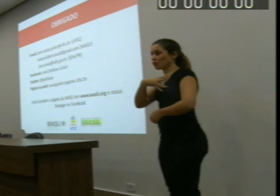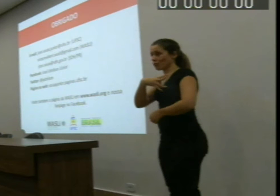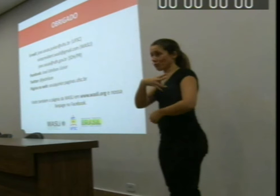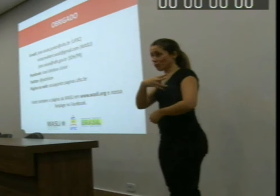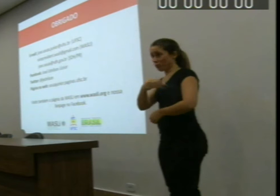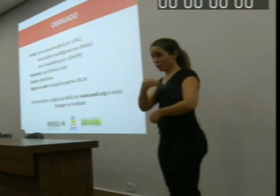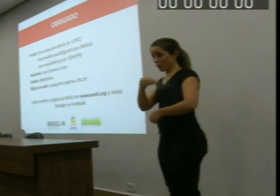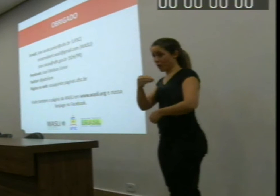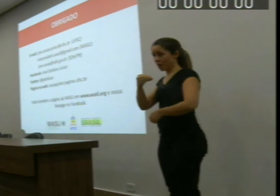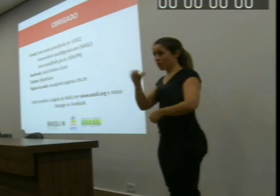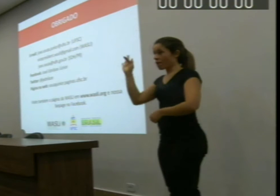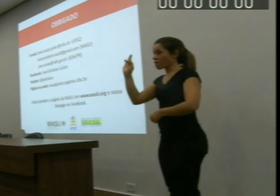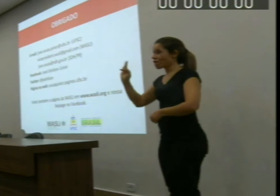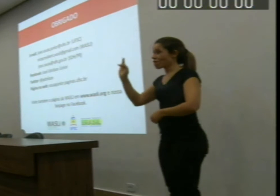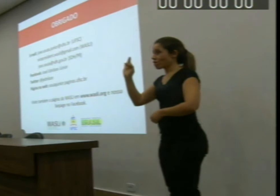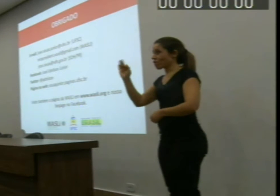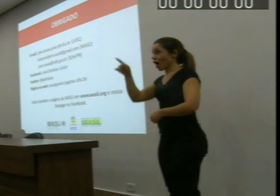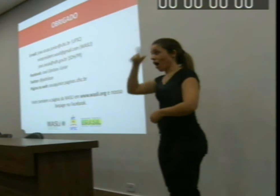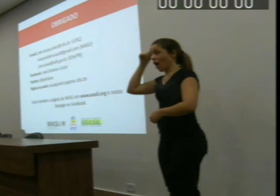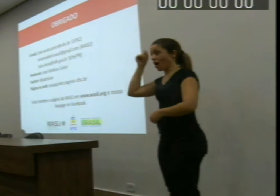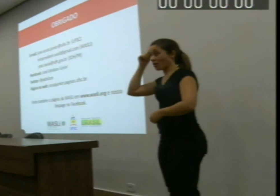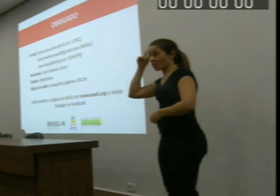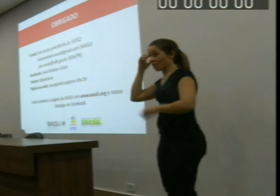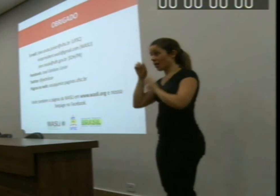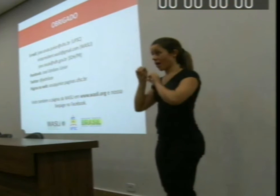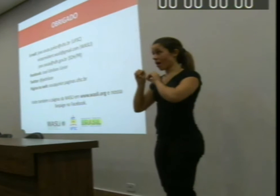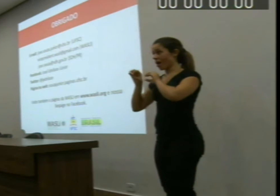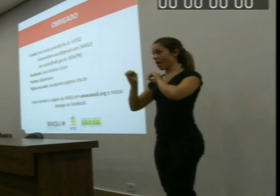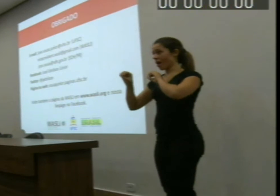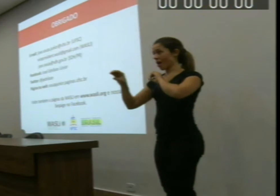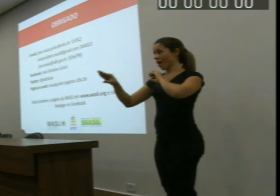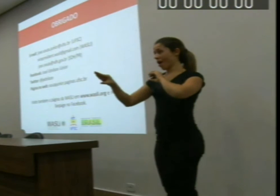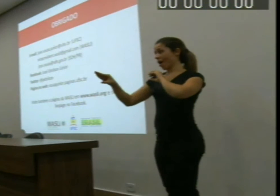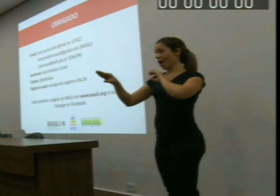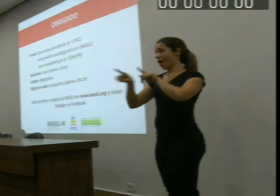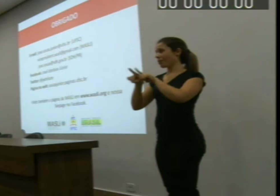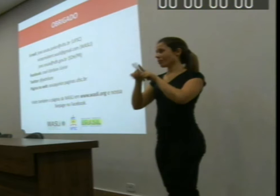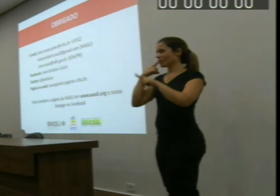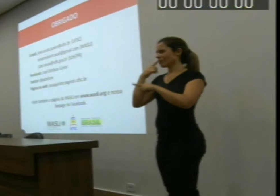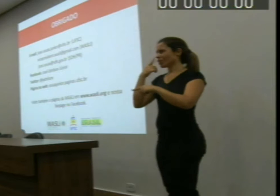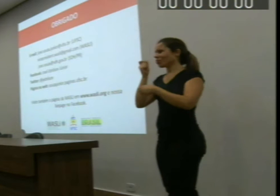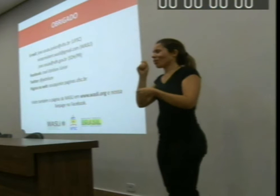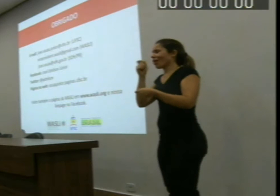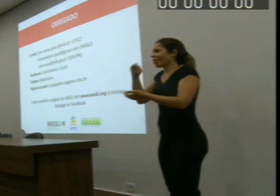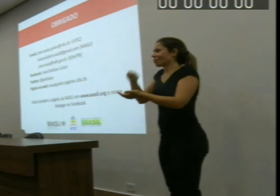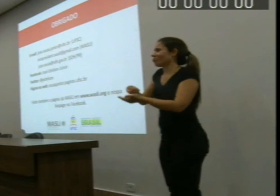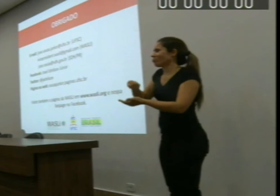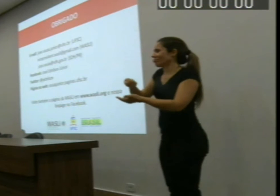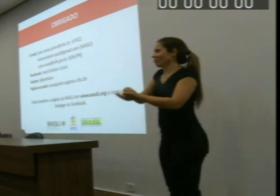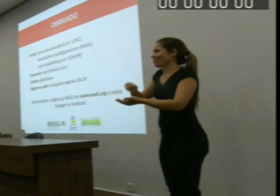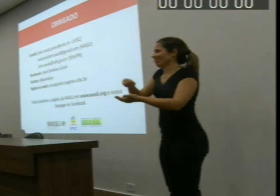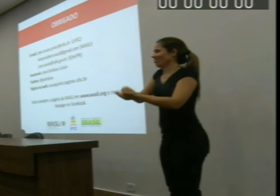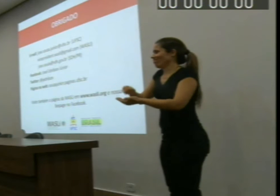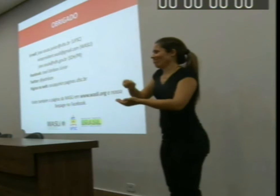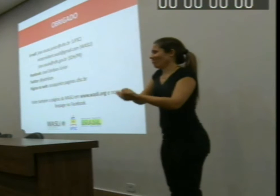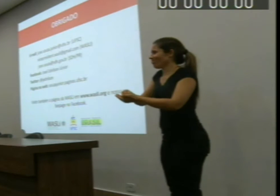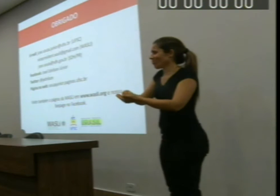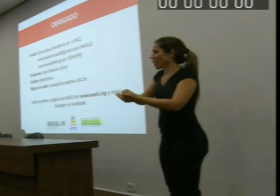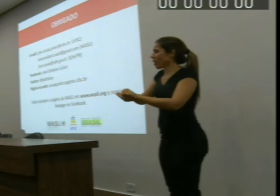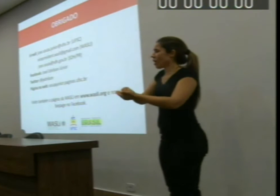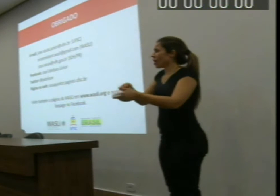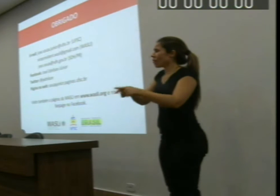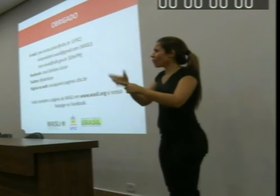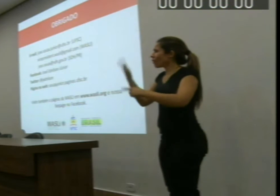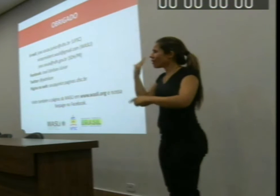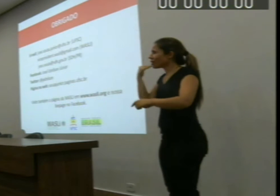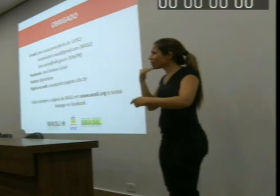distância e precisa ir só que eu vejo a cobrança em cima do que não foi ensinado e a gente